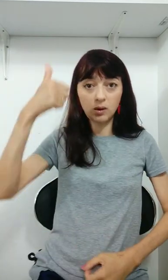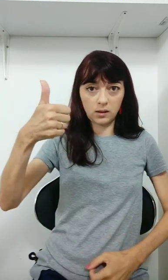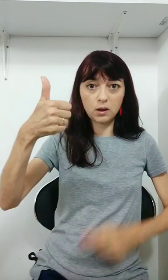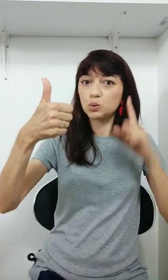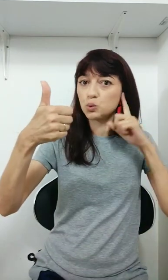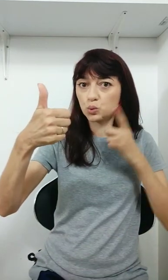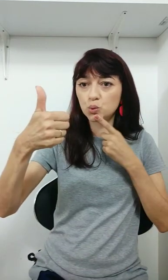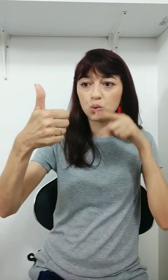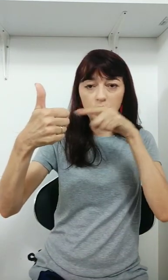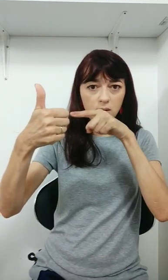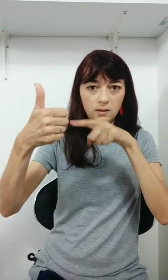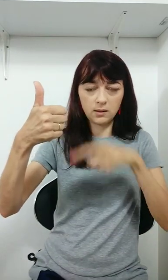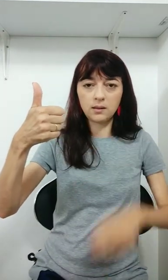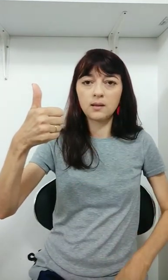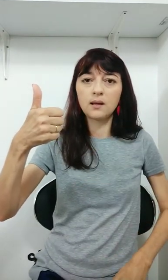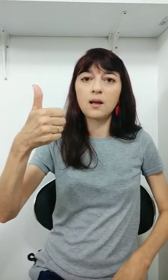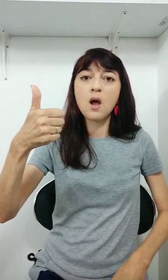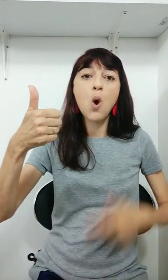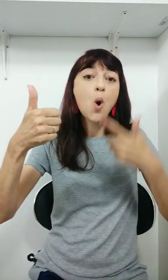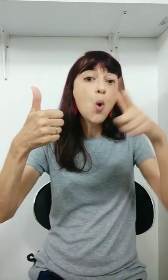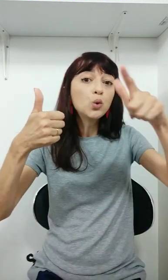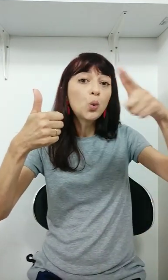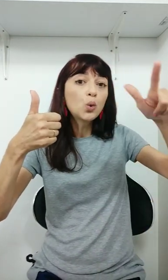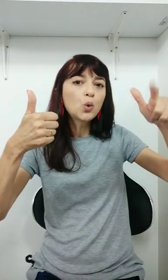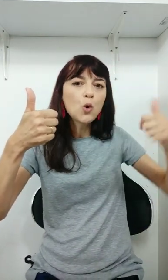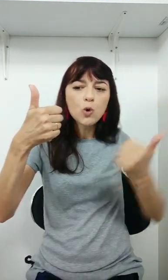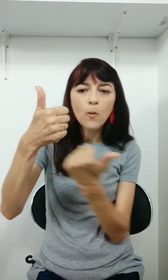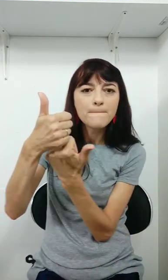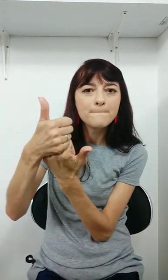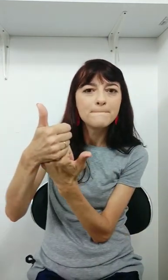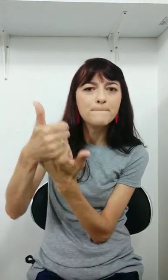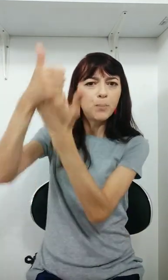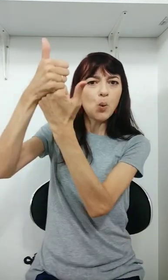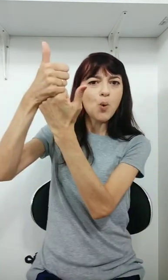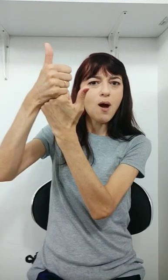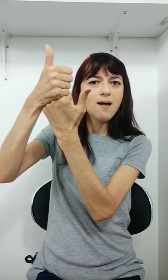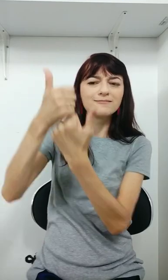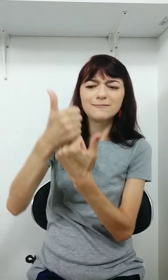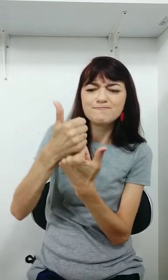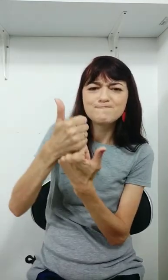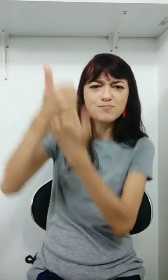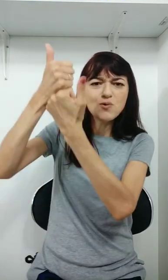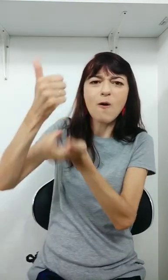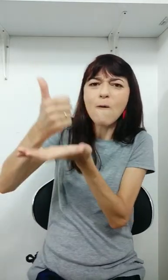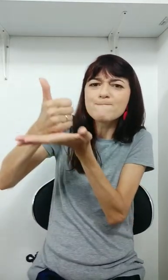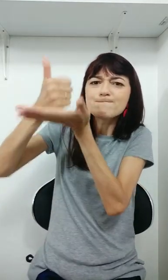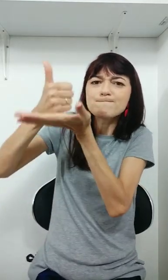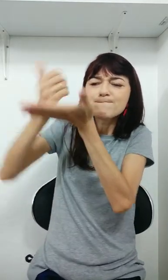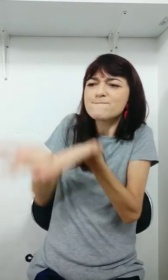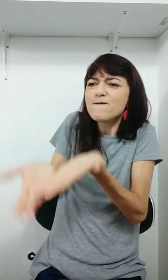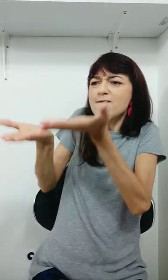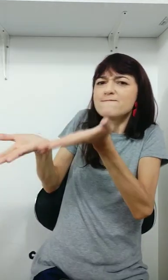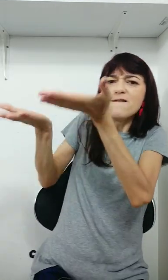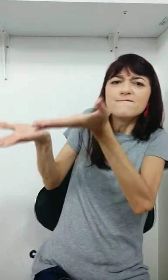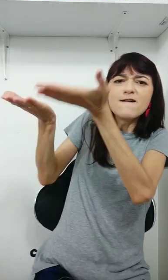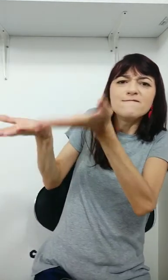bom? É como se fosse isso, olha só, temos o surdo e temos outras pessoas ali apoiando o surdo, né?